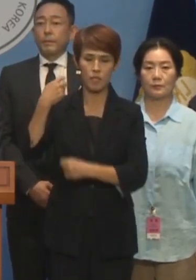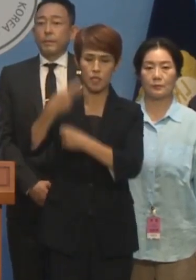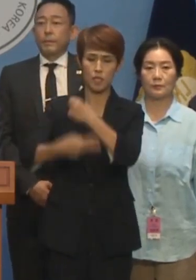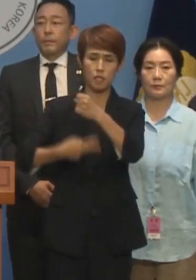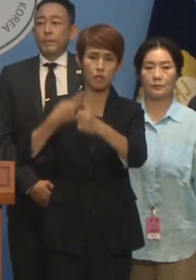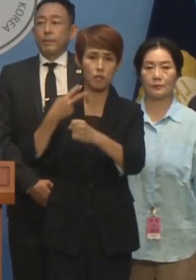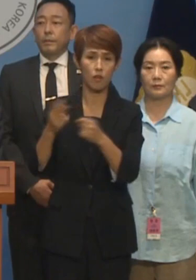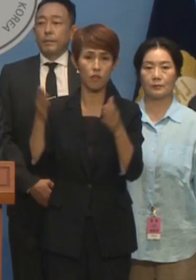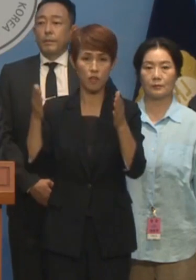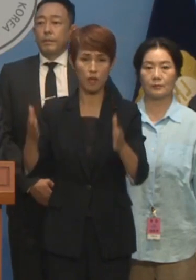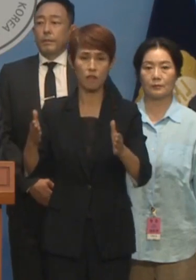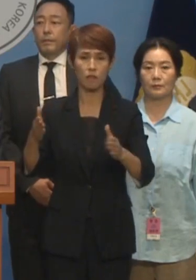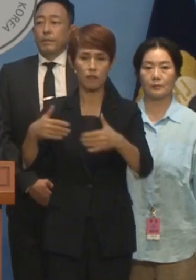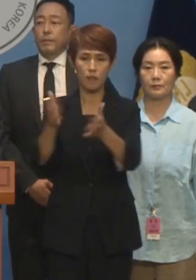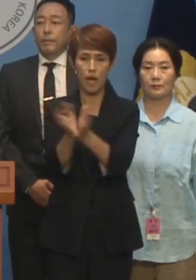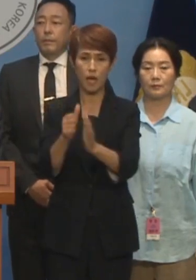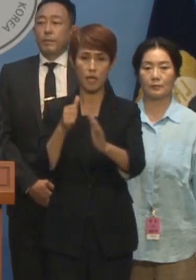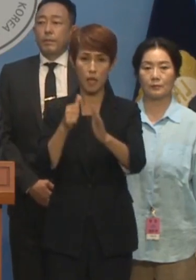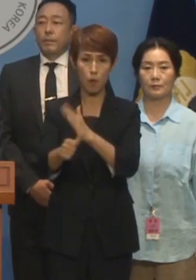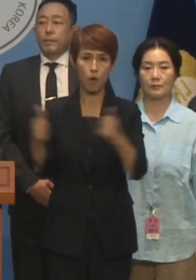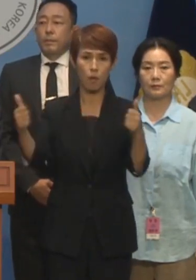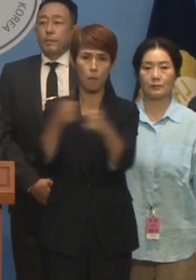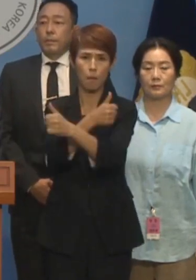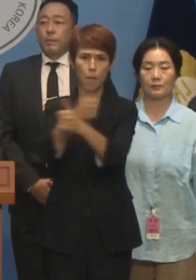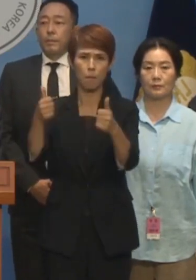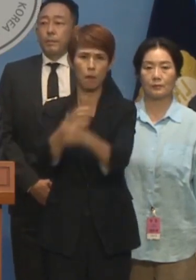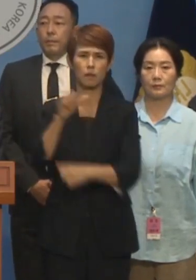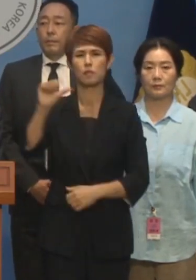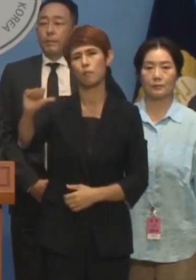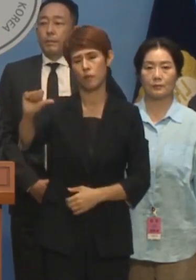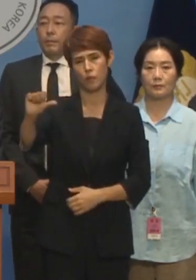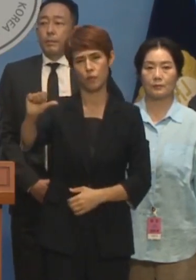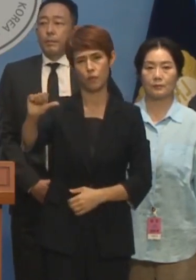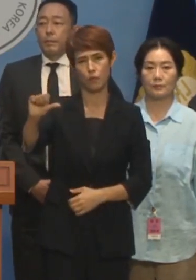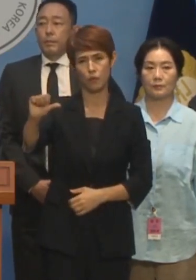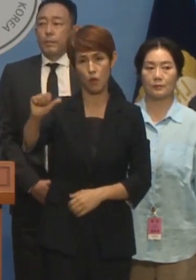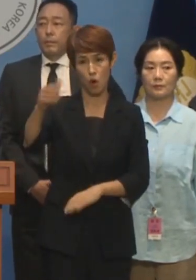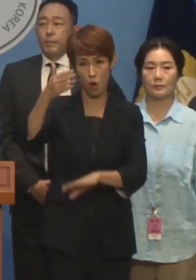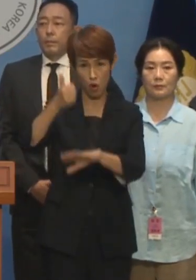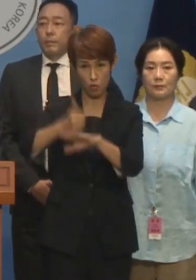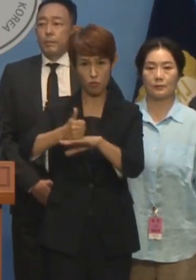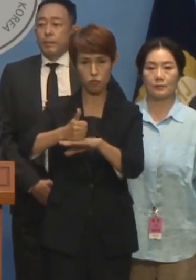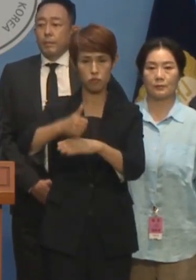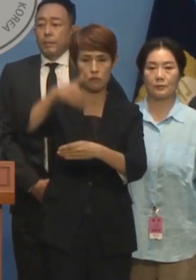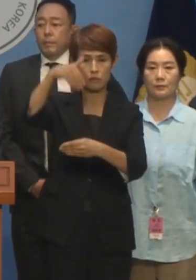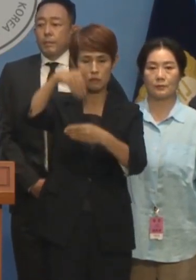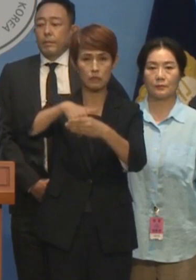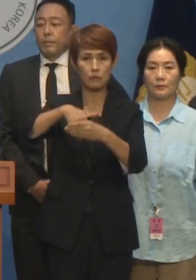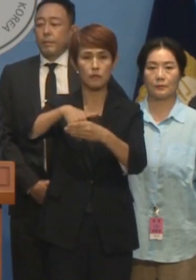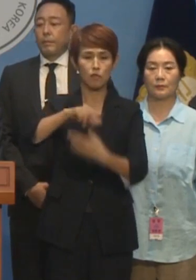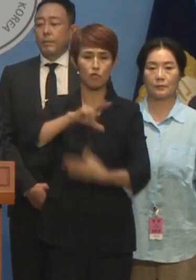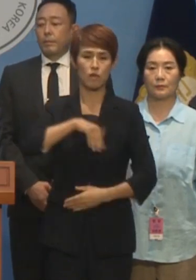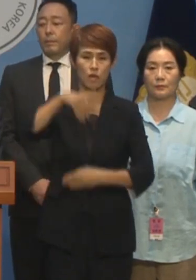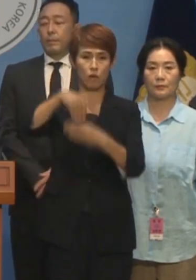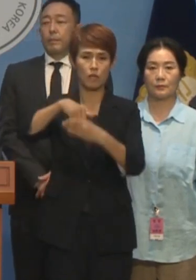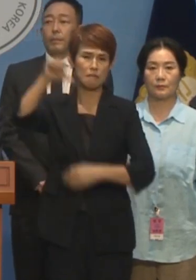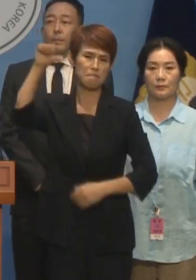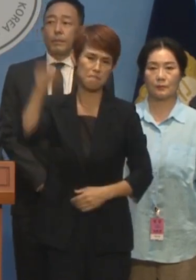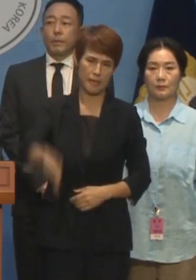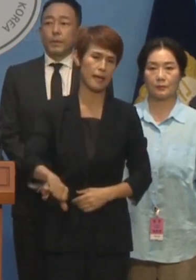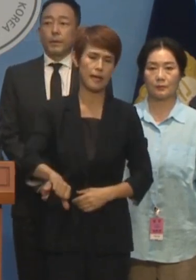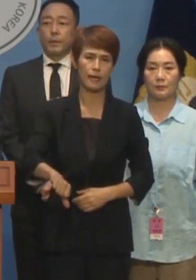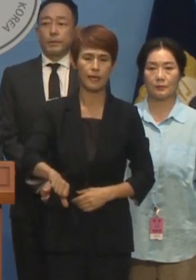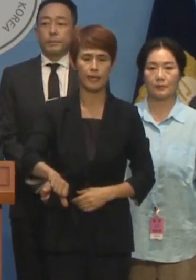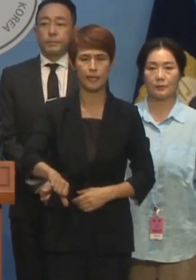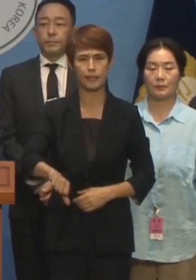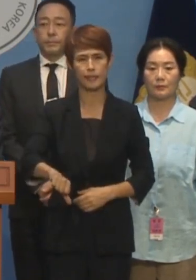동안 당대표가 5번이나 바뀌어야 했고 결국 총선 참패라는 쓰디쓴 성적표를